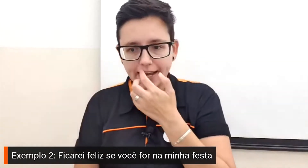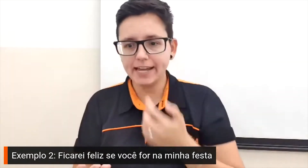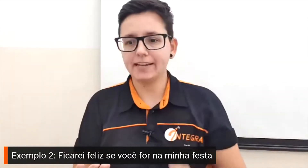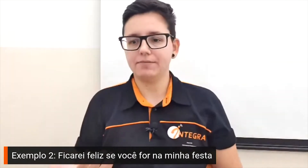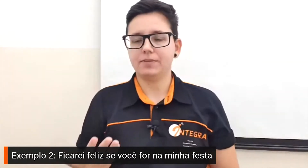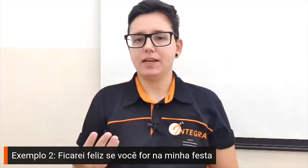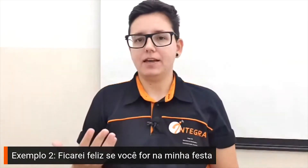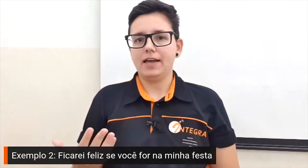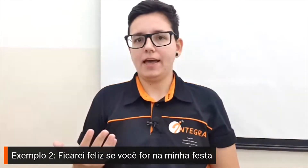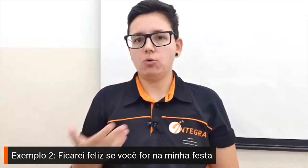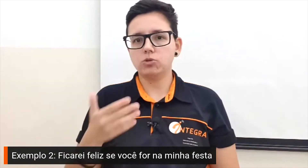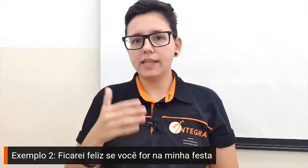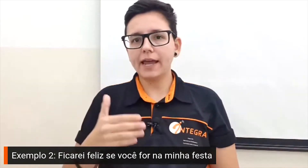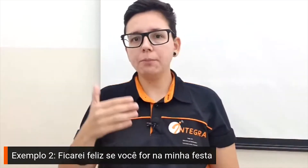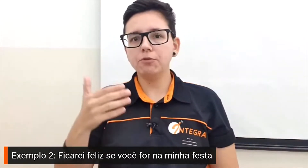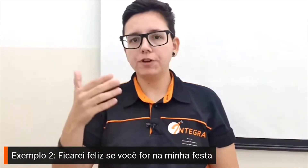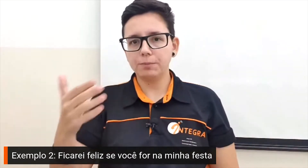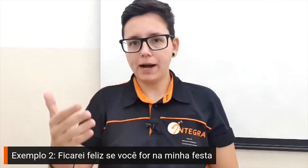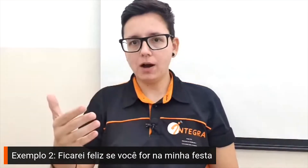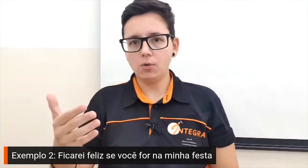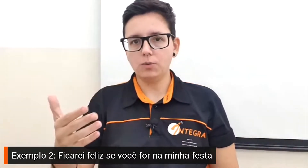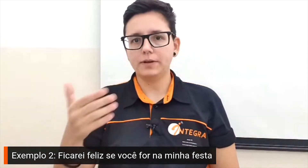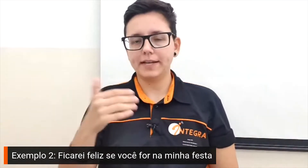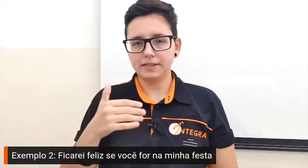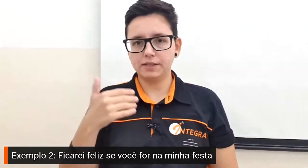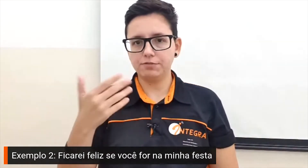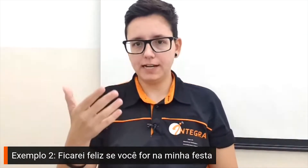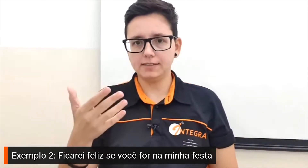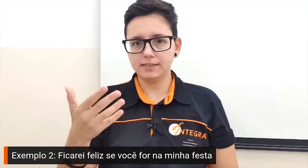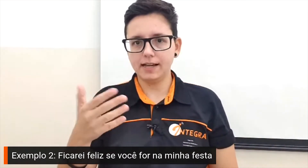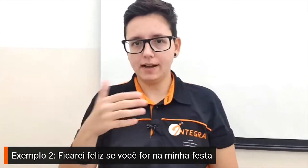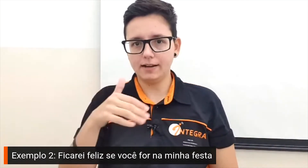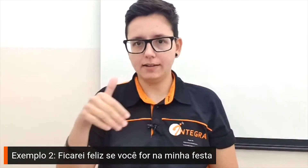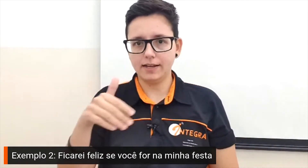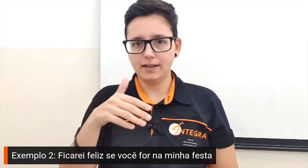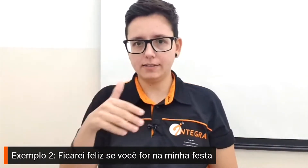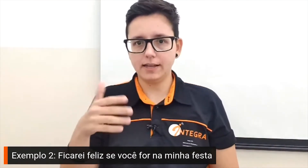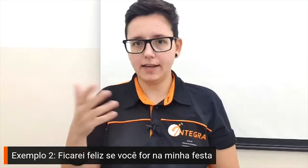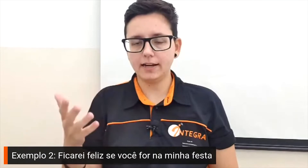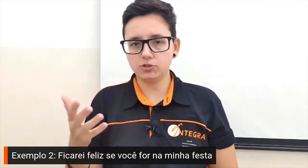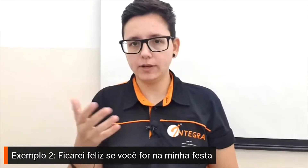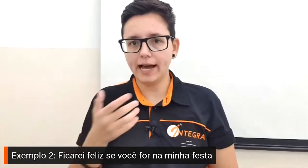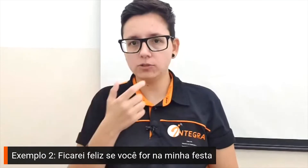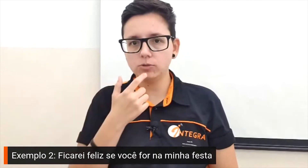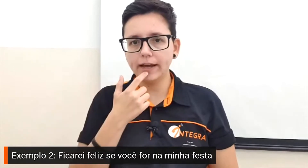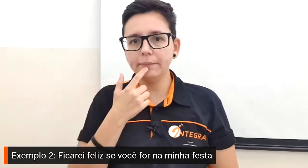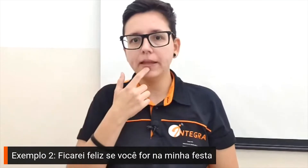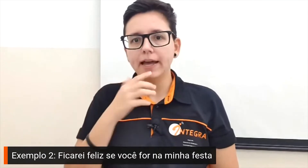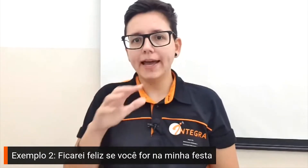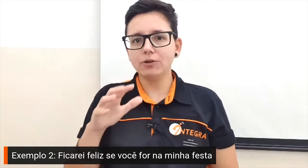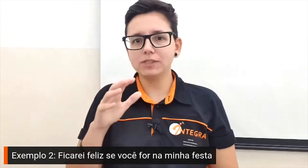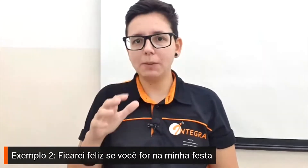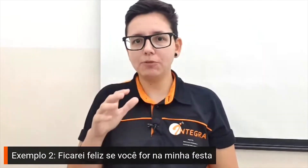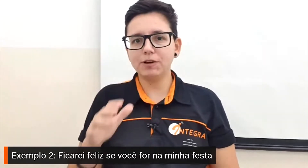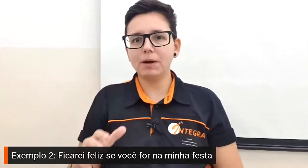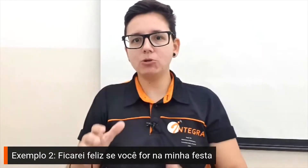ficarei, o tempo verbal que essa frase está relacionado, né? É um tempo verbal